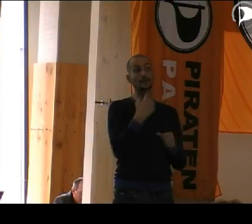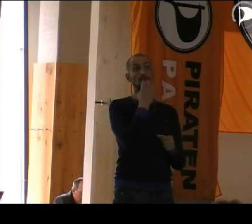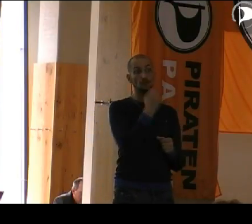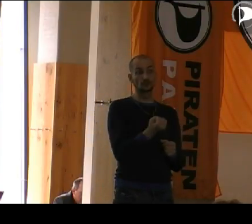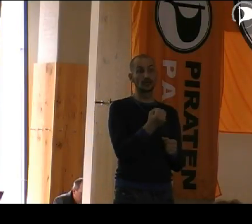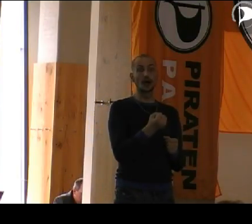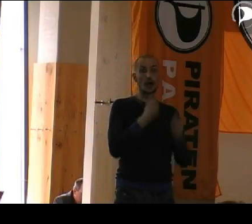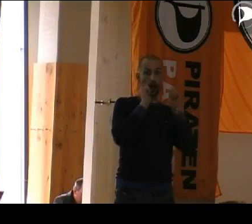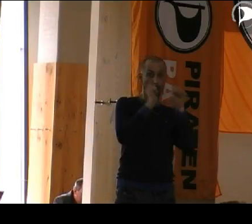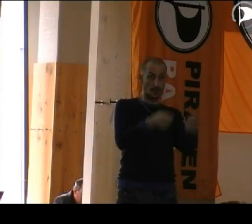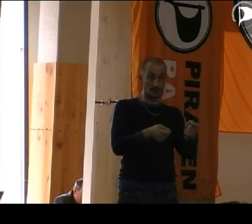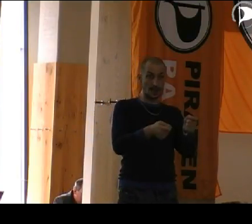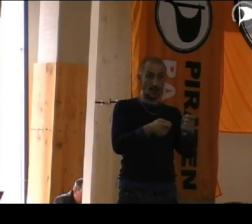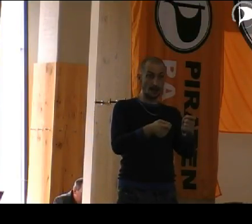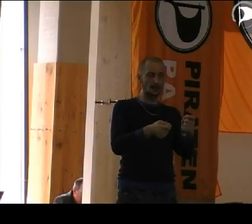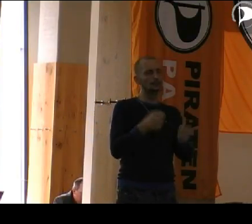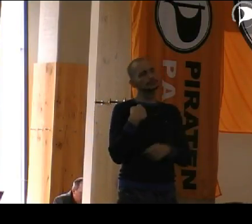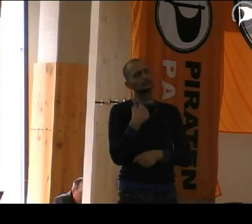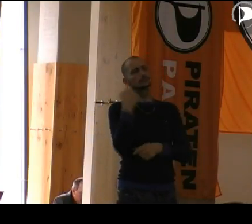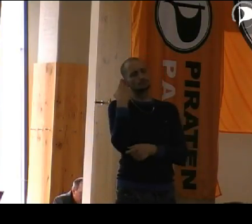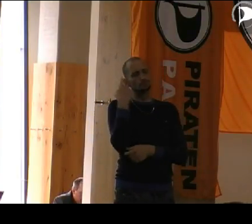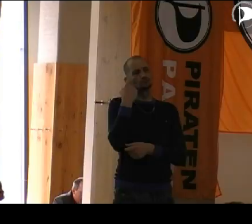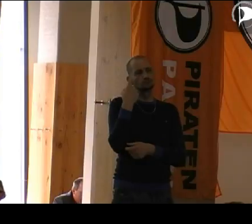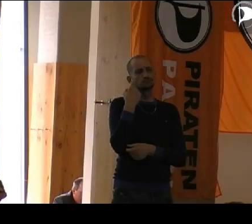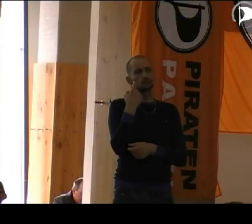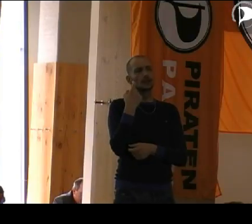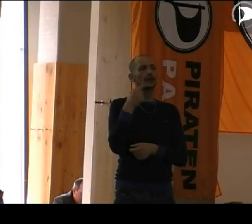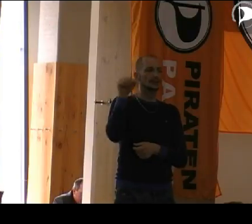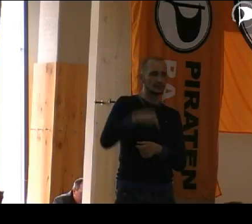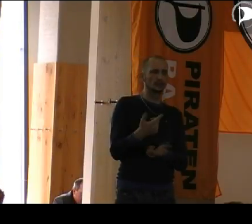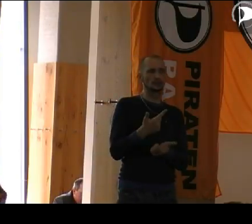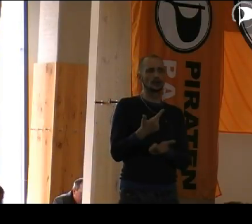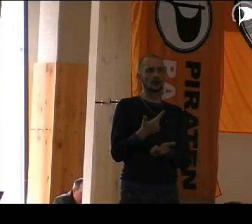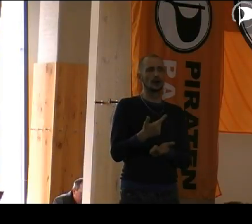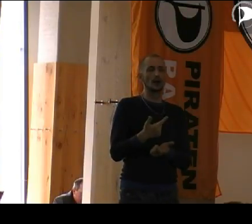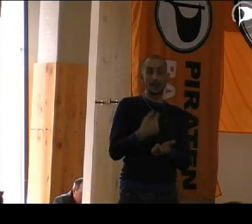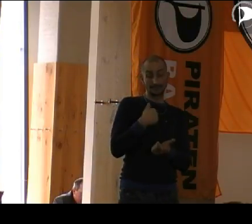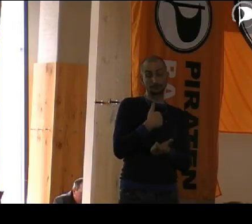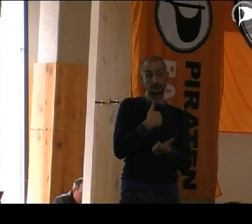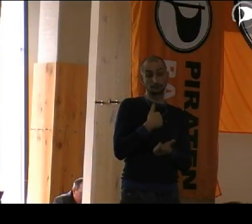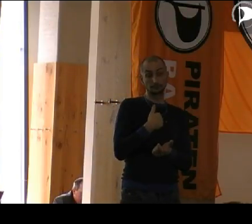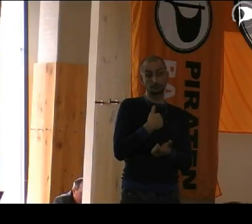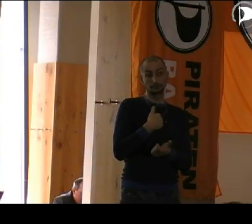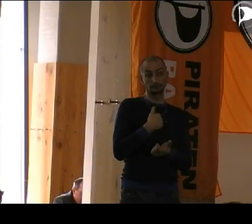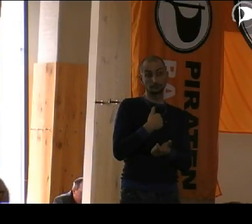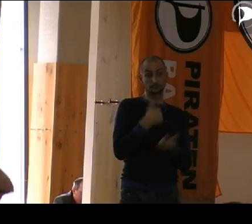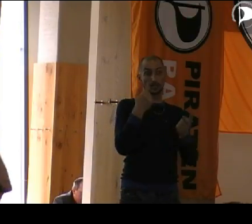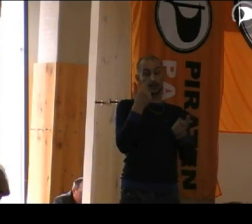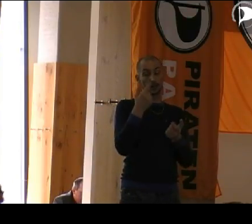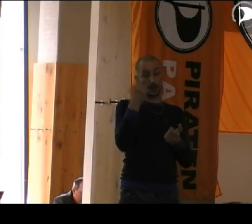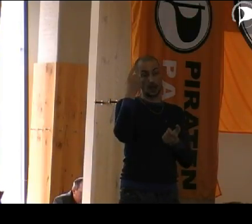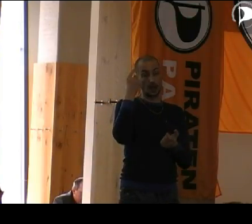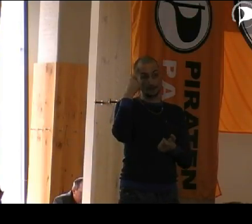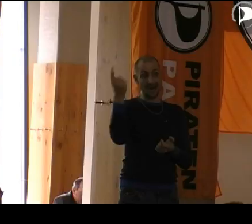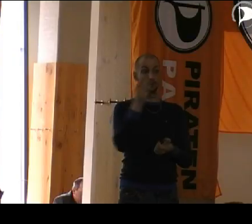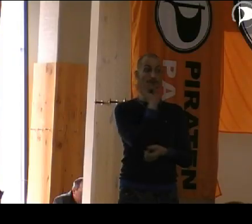diesen antrag nach einigem überlegen wer eigentlich ziemlich klar also die zustimmung anschließend einfach weil der